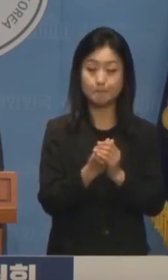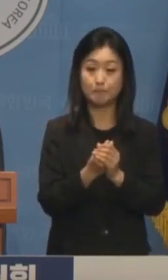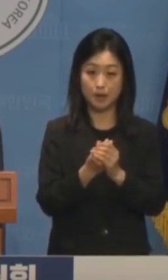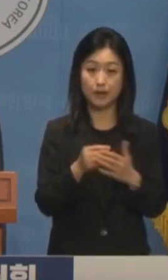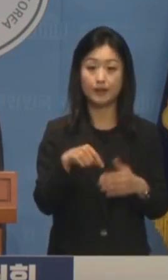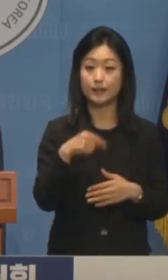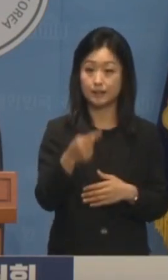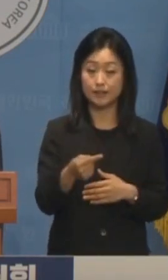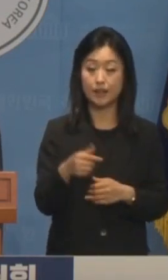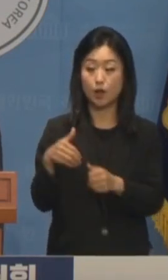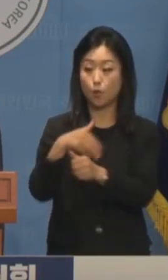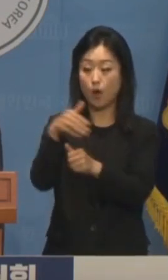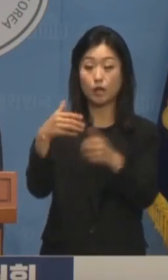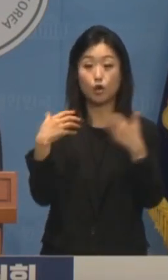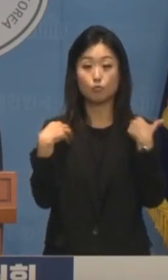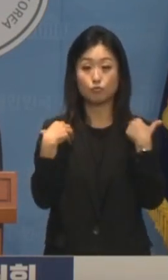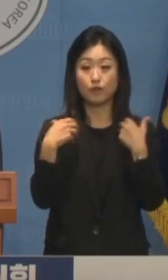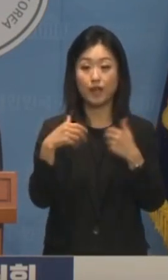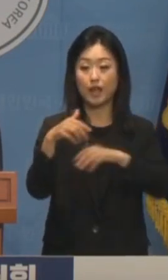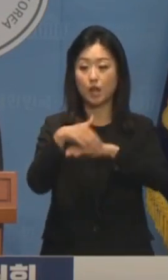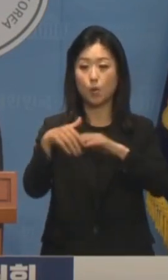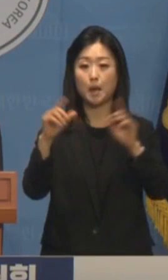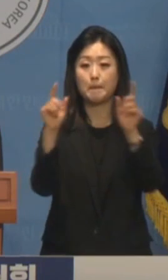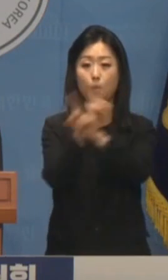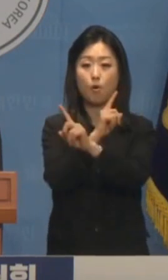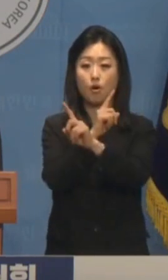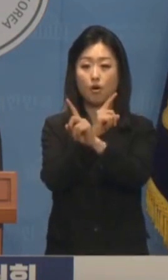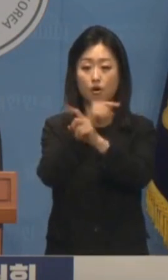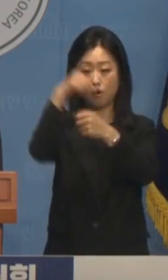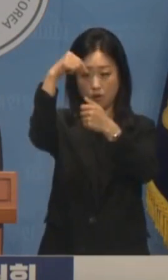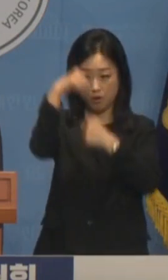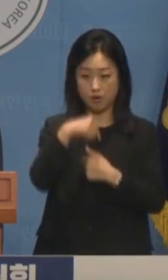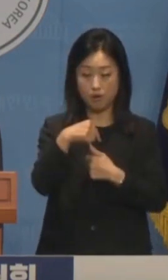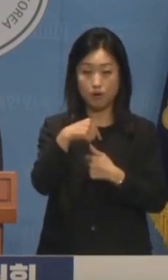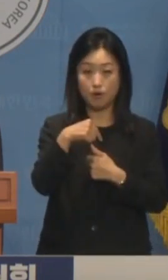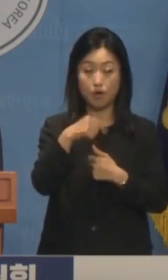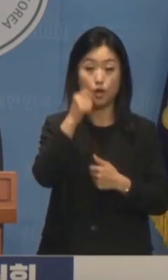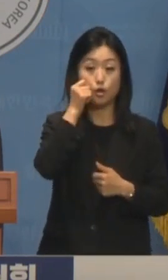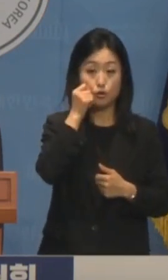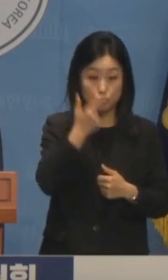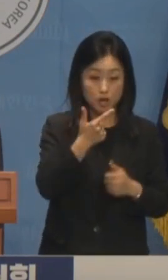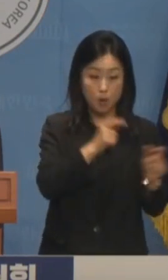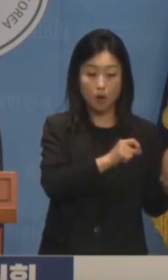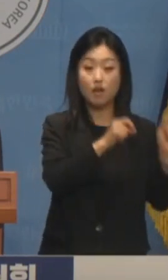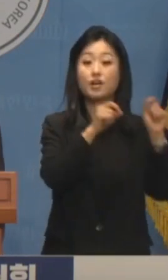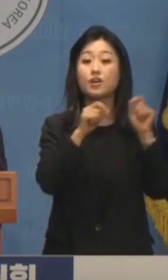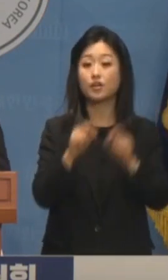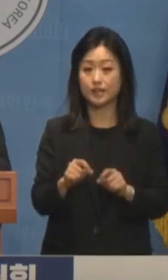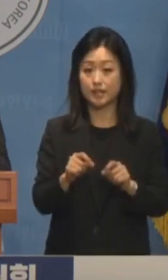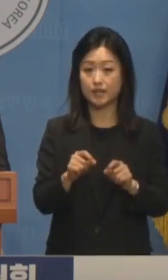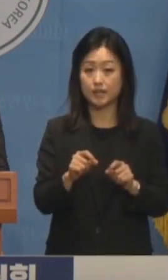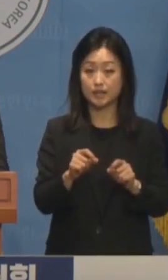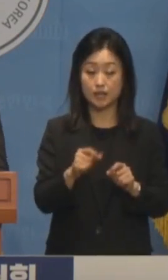그러나 환경부의 정책 변화로 인해서 저희는 6개월 연기가 되면서 그